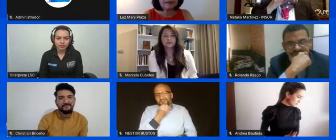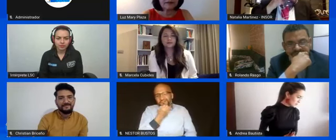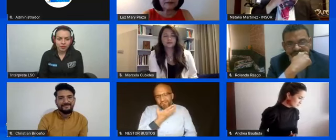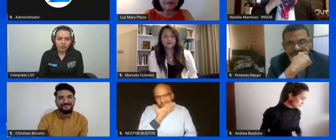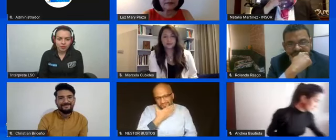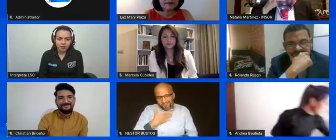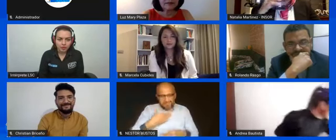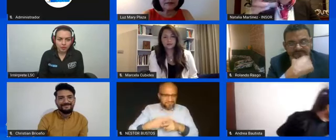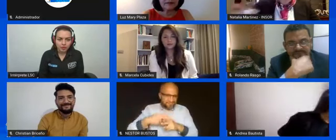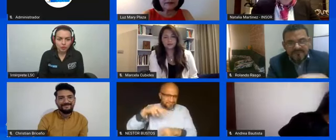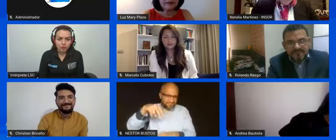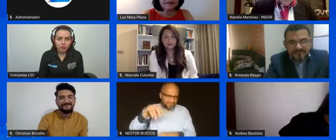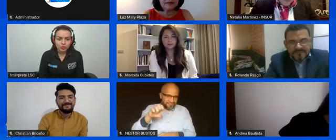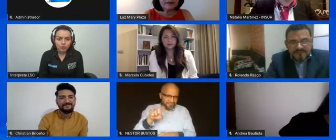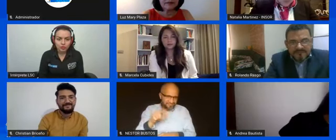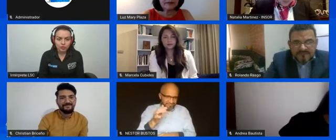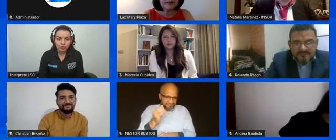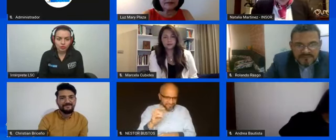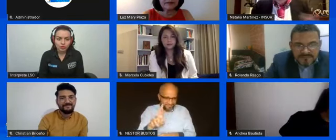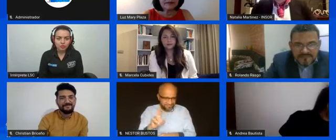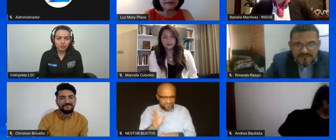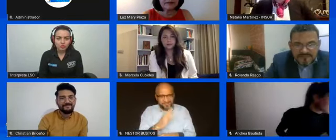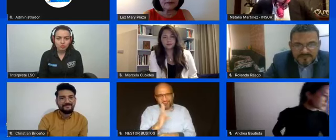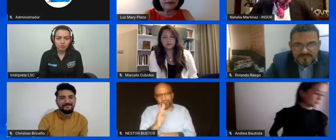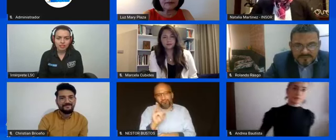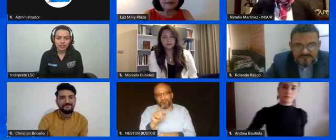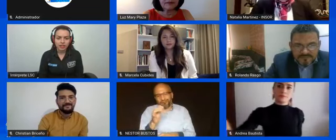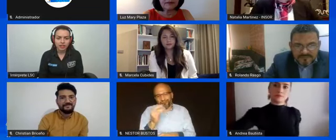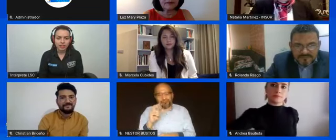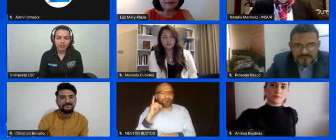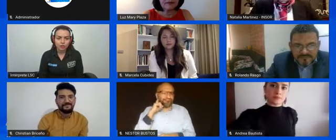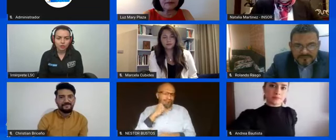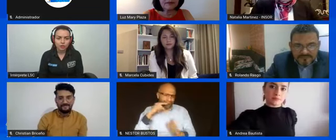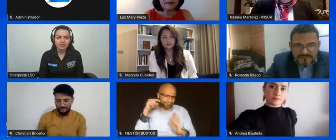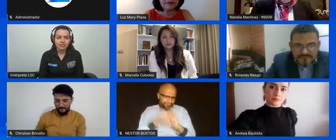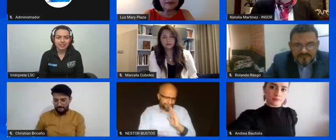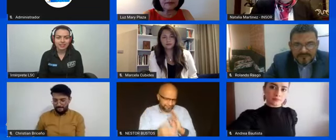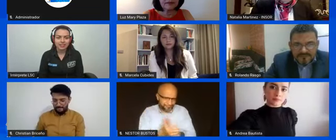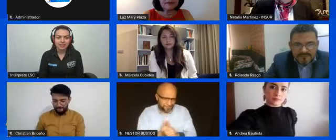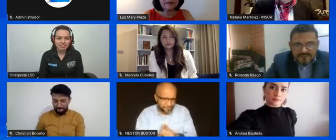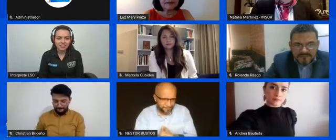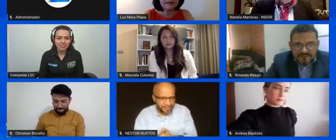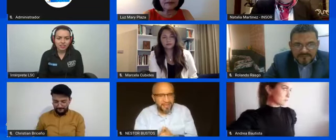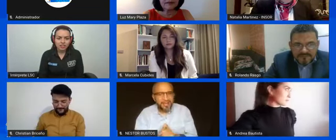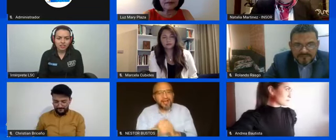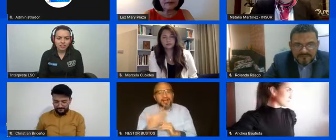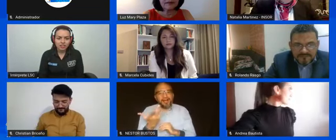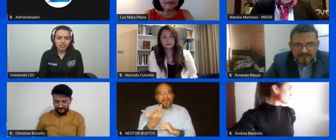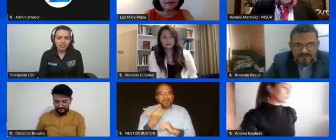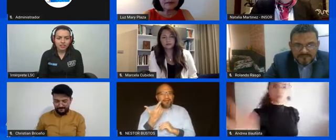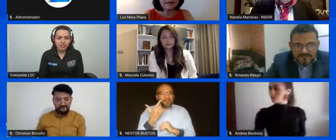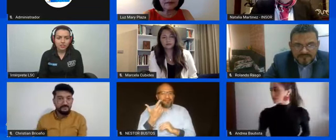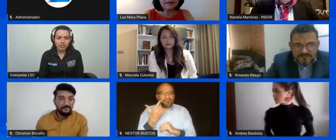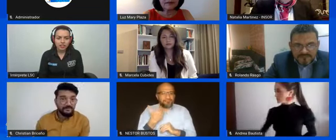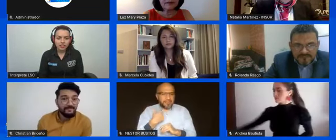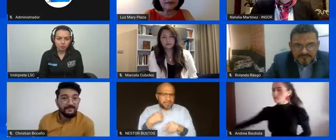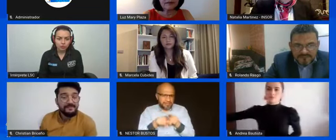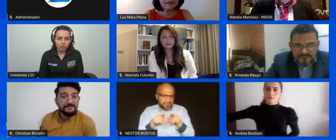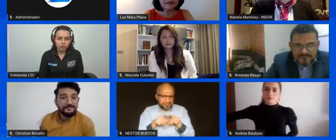Bueno, es un gusto estar aquí. Buenas tardes para todos. Mi seña es esta y yo soy Néstor